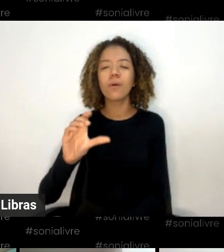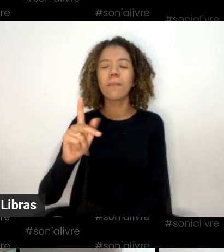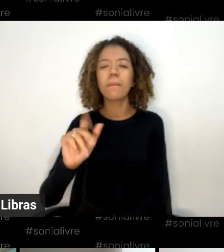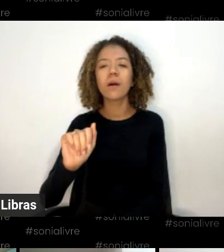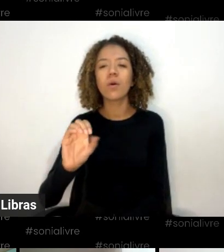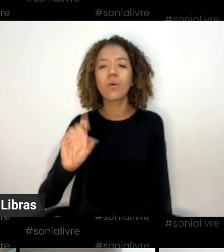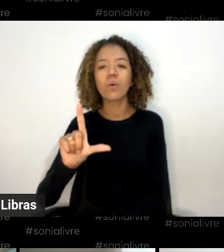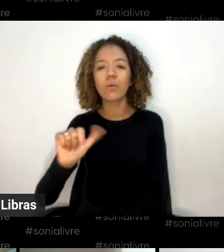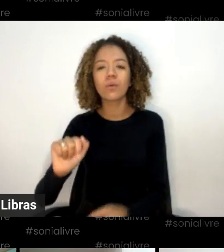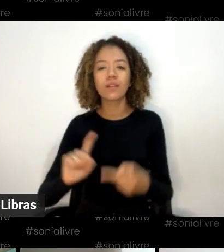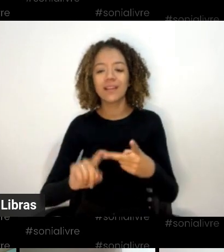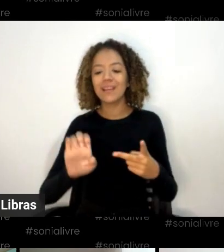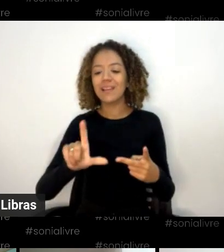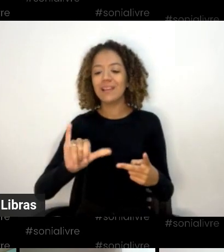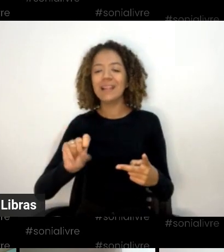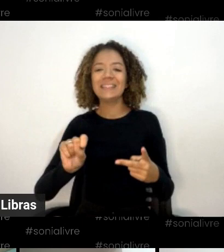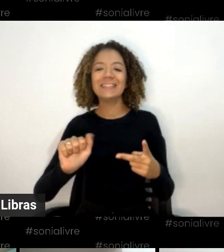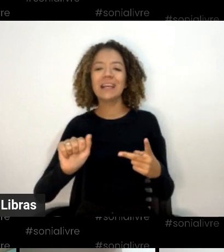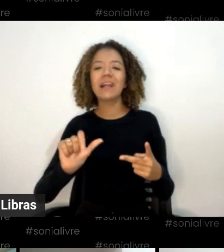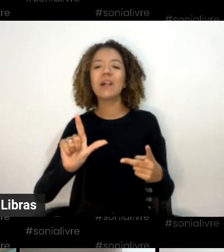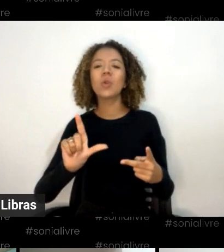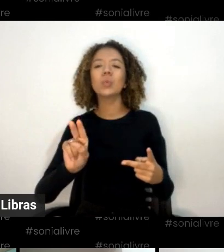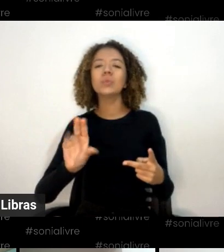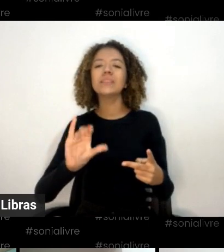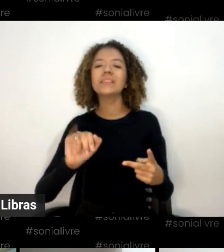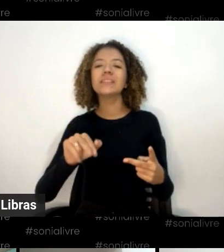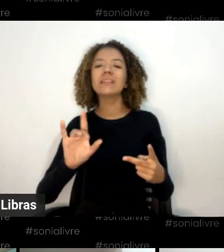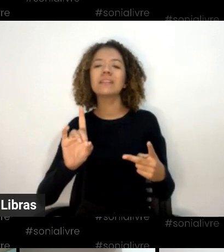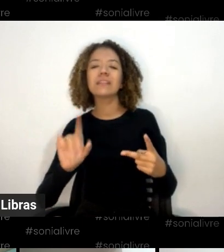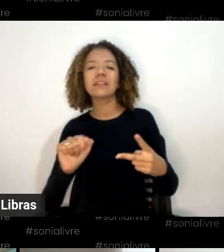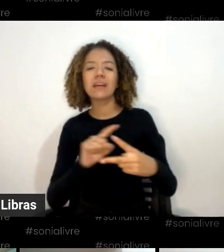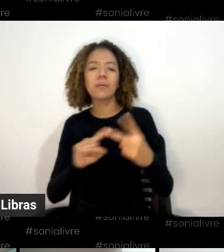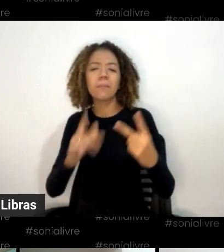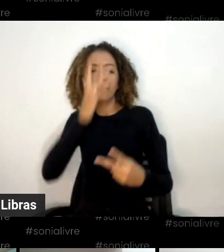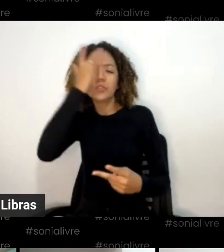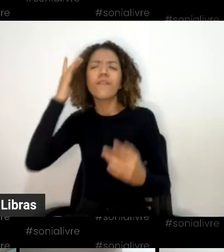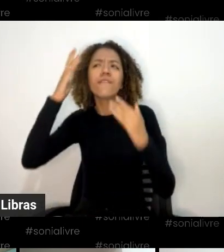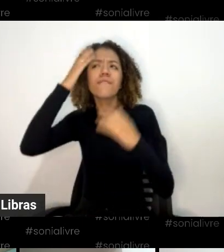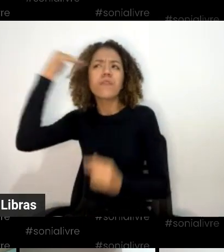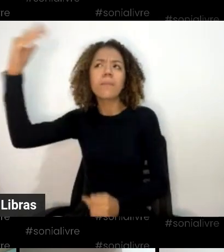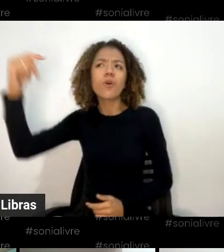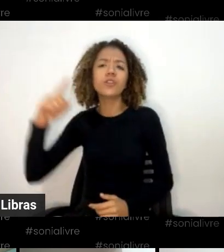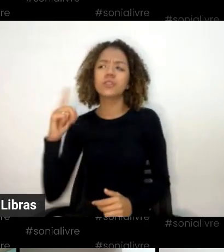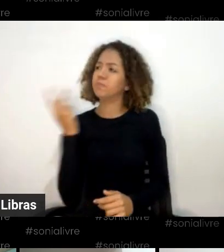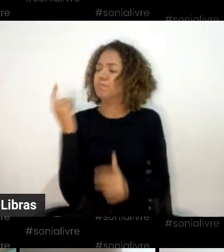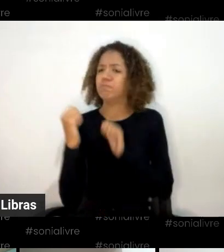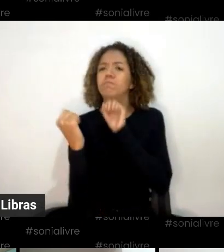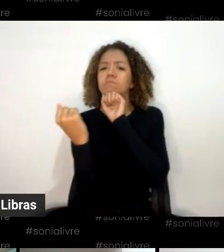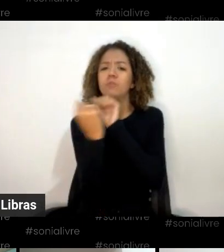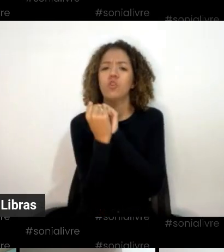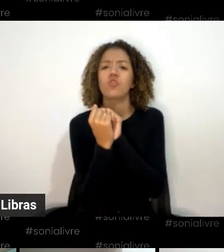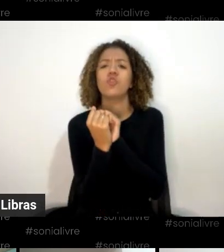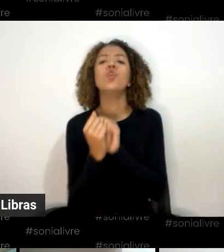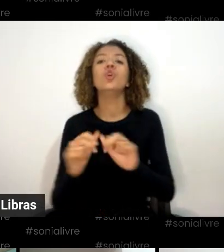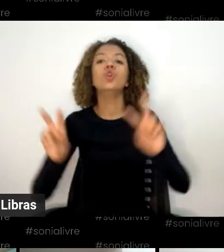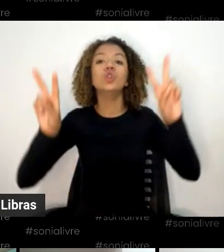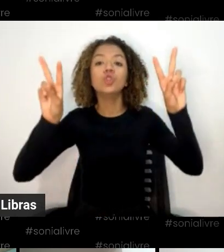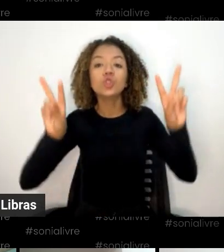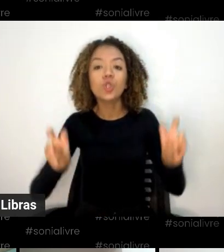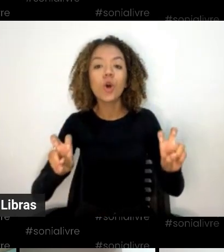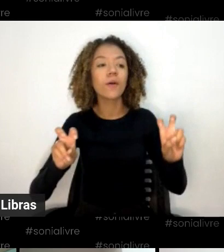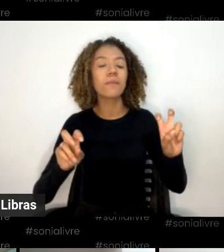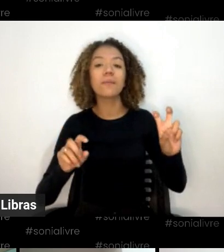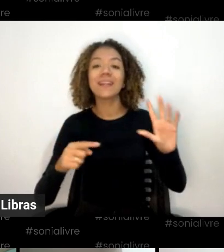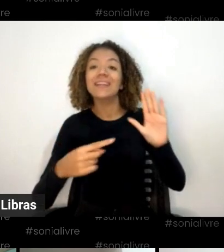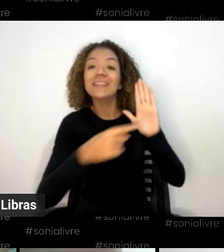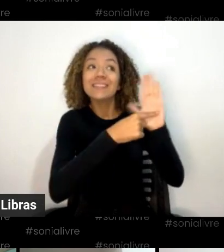Elisa Lucinda, onde a gente fala dessa questão do trabalho doméstico análogo à escravidão. Elas fizeram vários